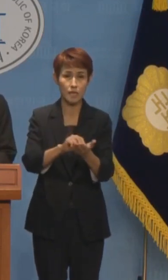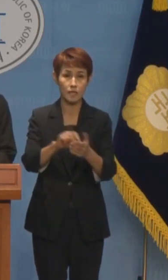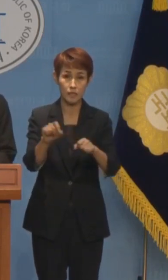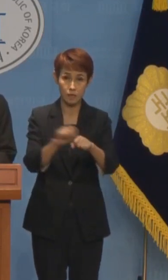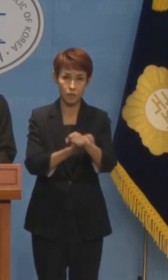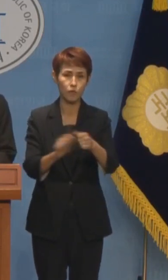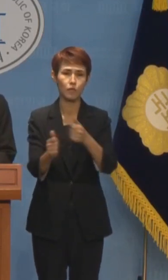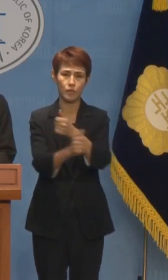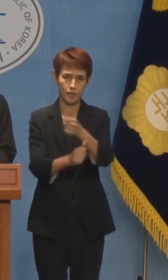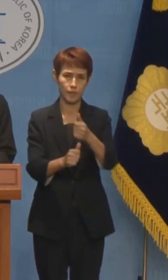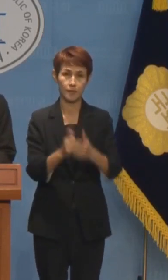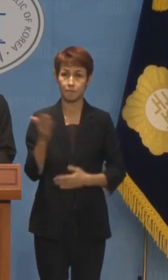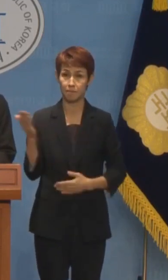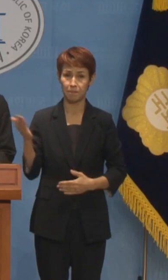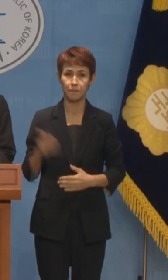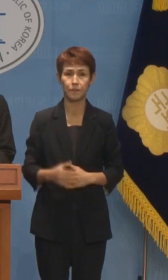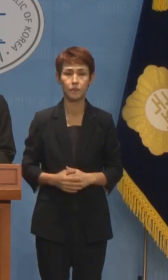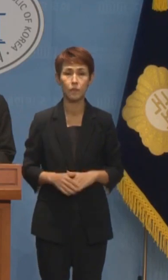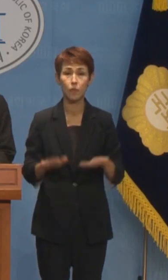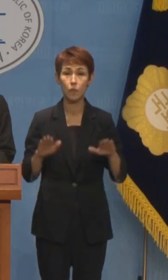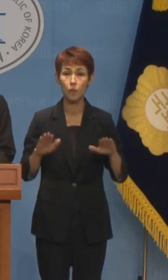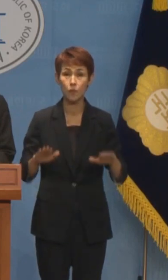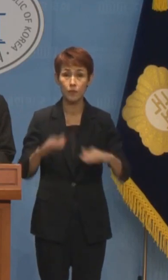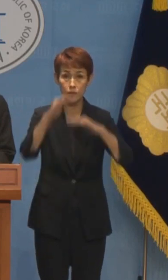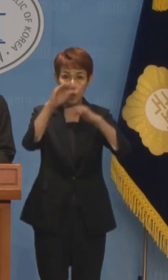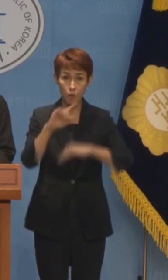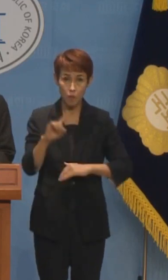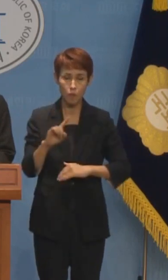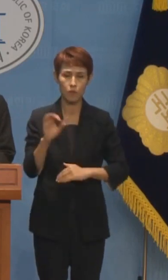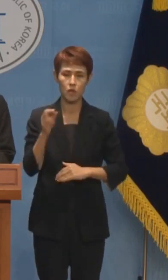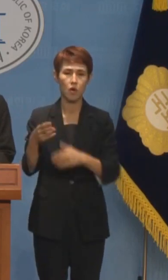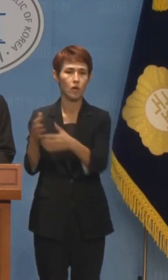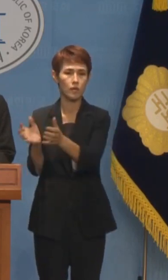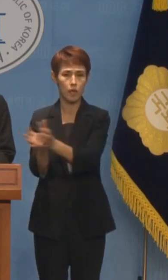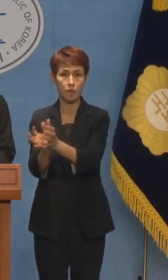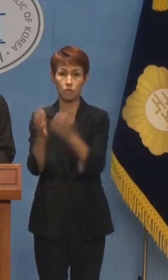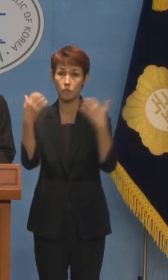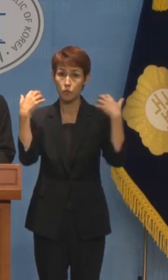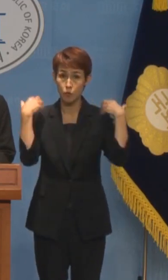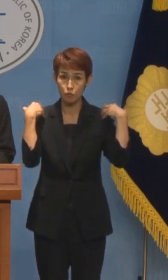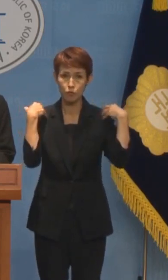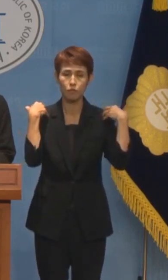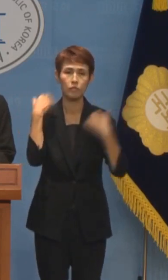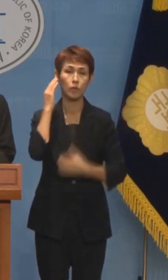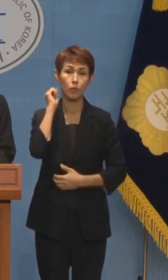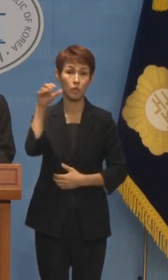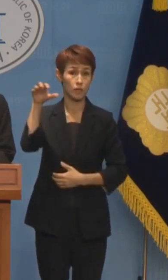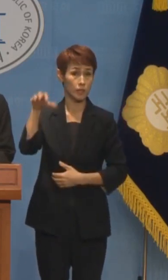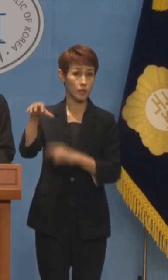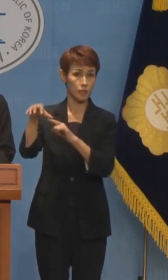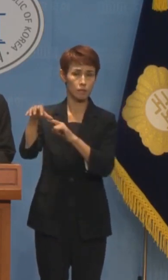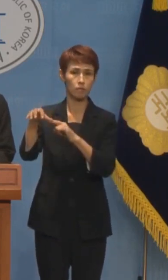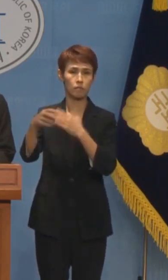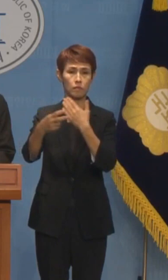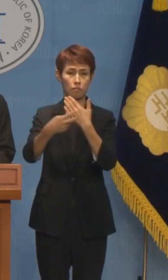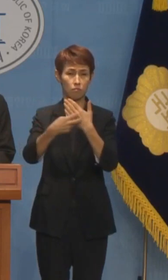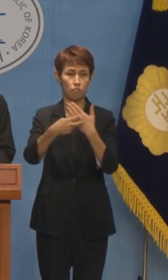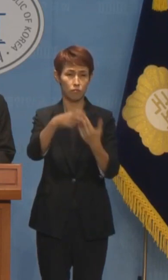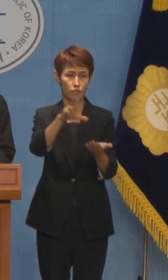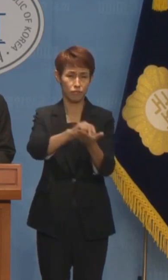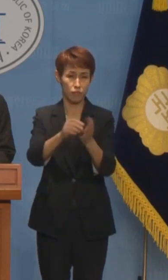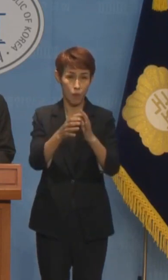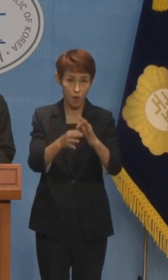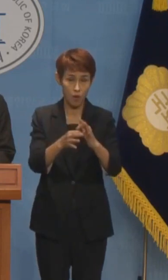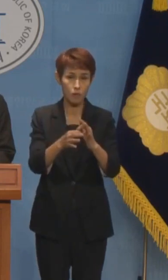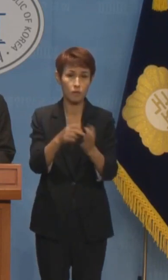있니다 오늘이 자리에서는 오늘 여당과 정부 그리고 대통령 실에서 의료대 관련돼서 밝힌